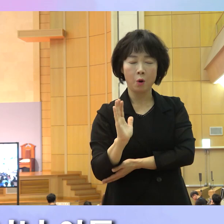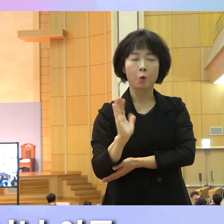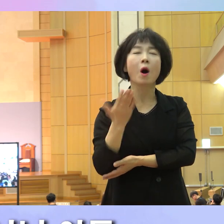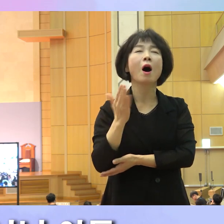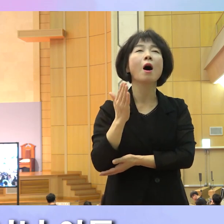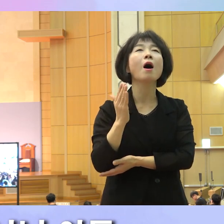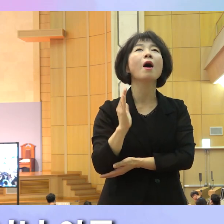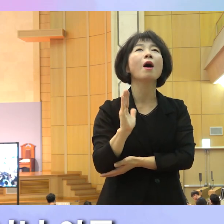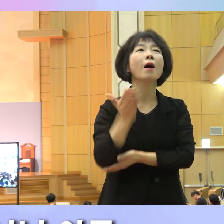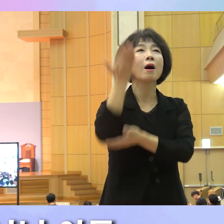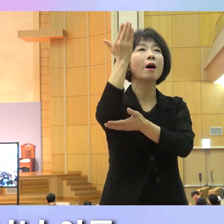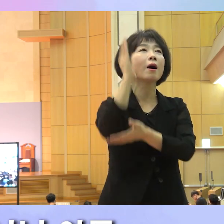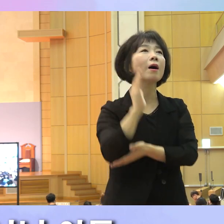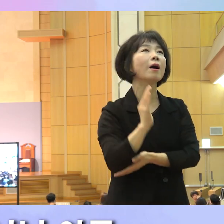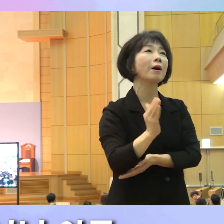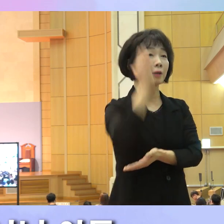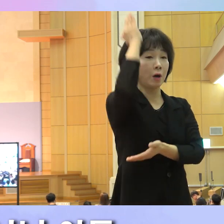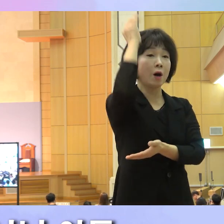영광